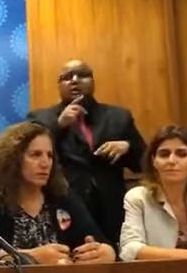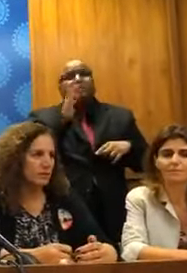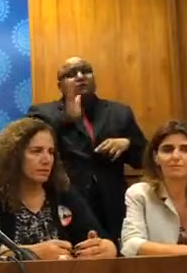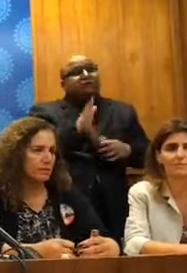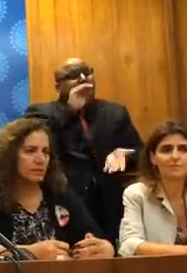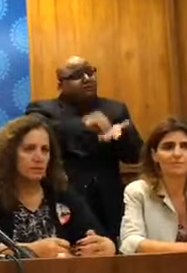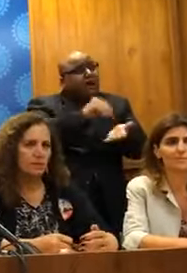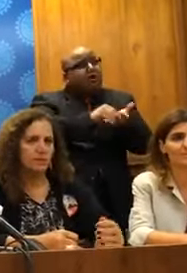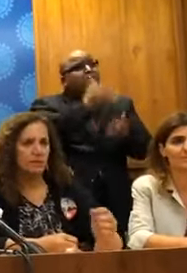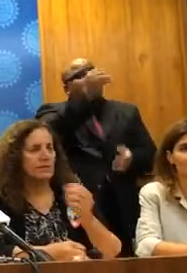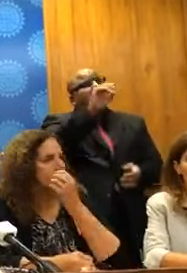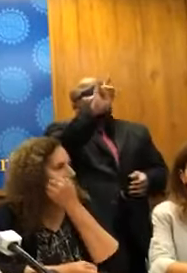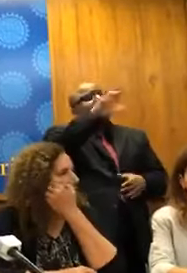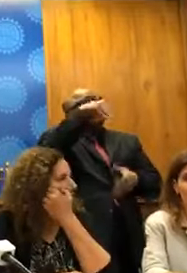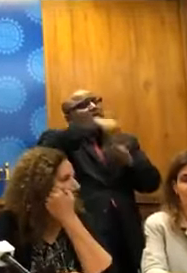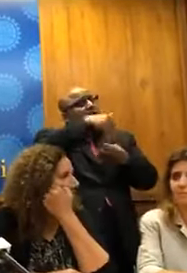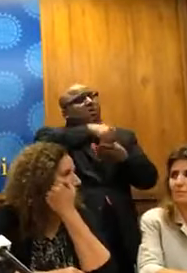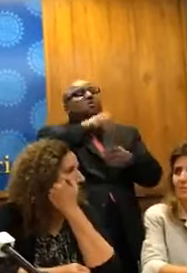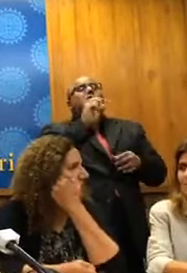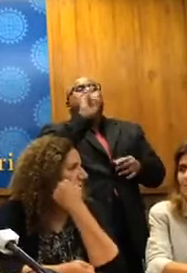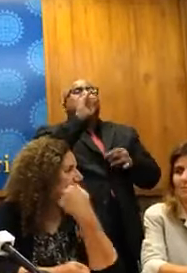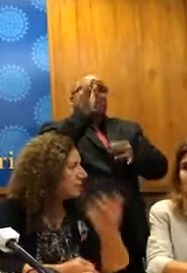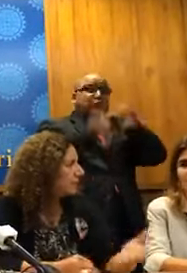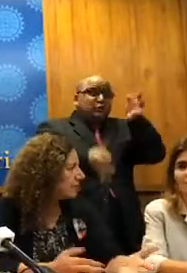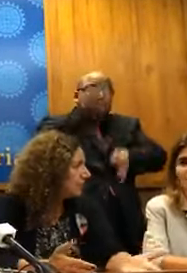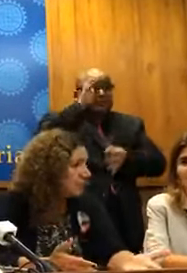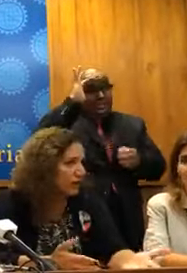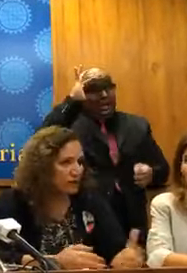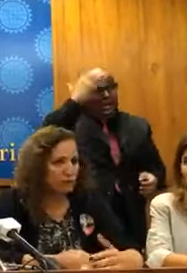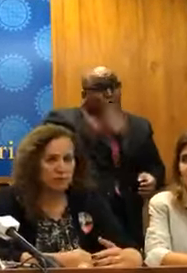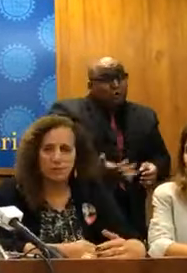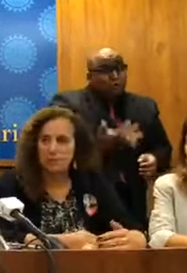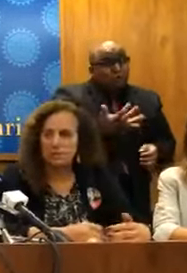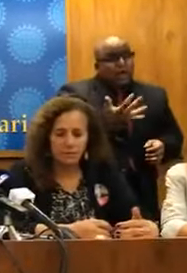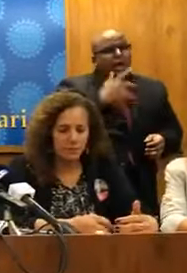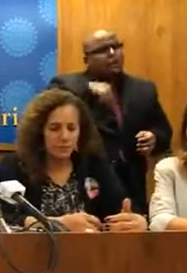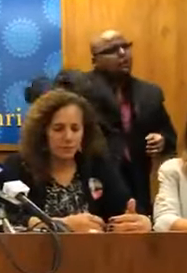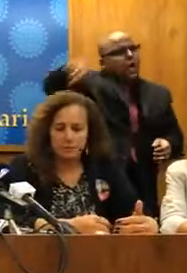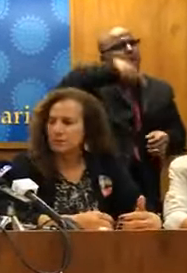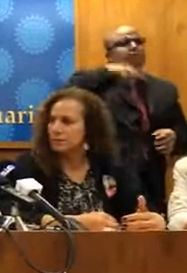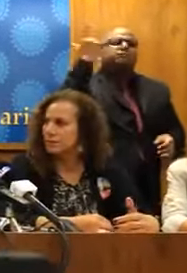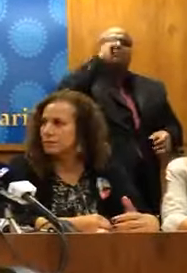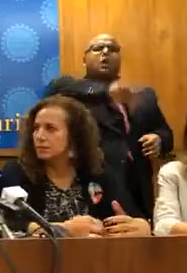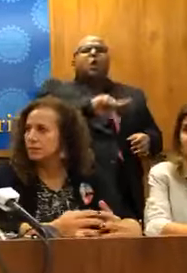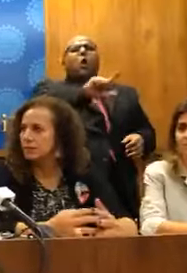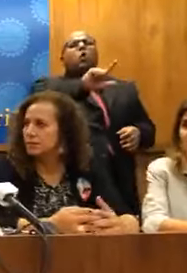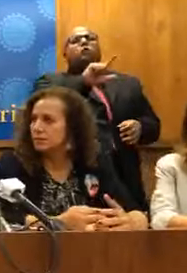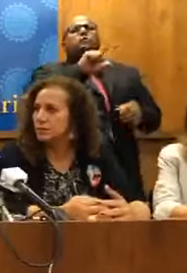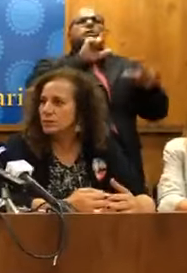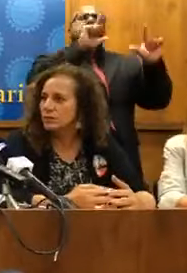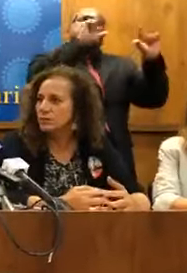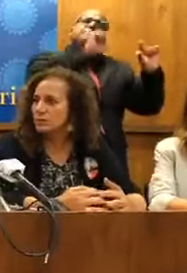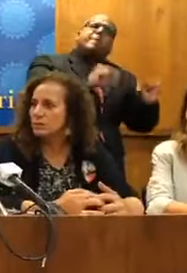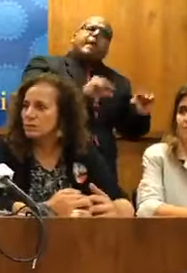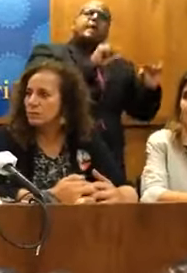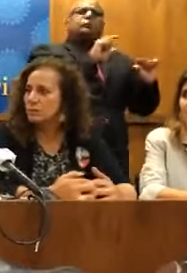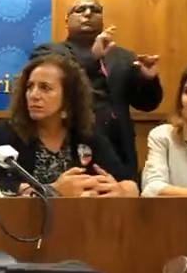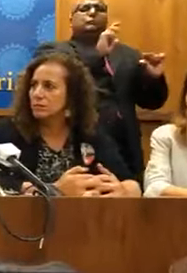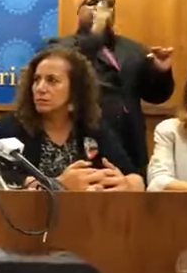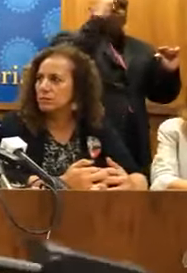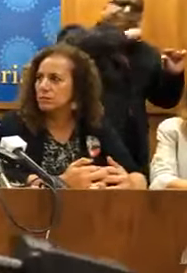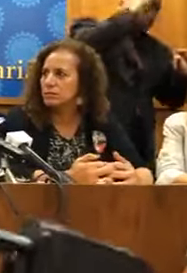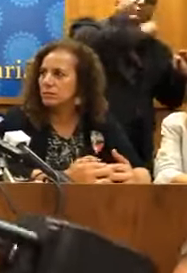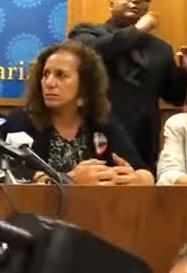10 dias do segundo turno. Se a justiça tomar providências, nós podemos ter menos desequilíbrio no segundo turno do que